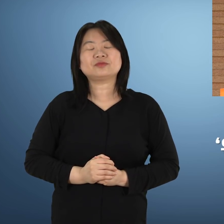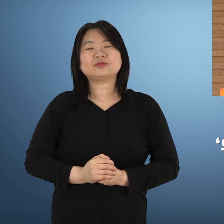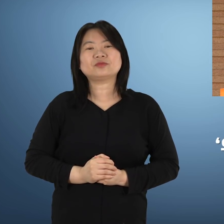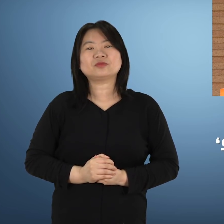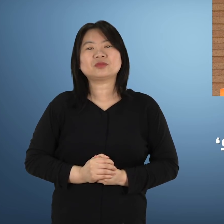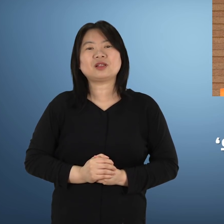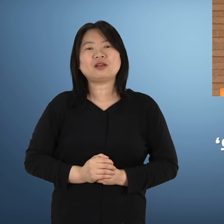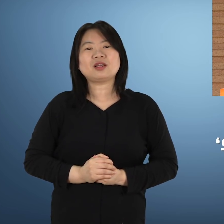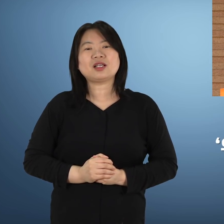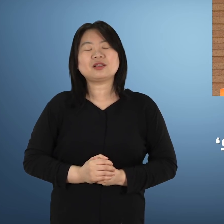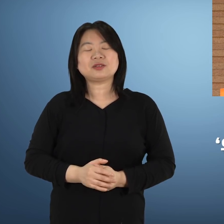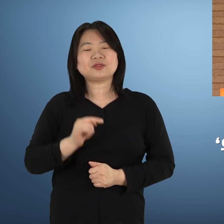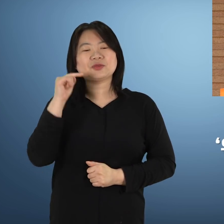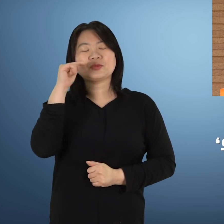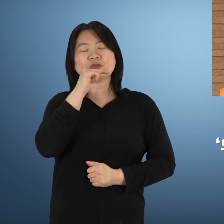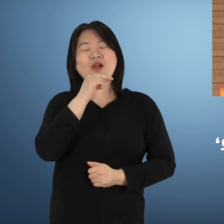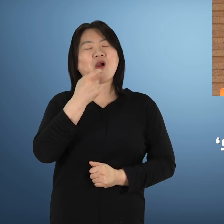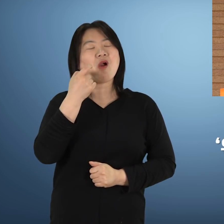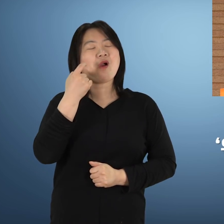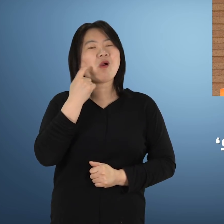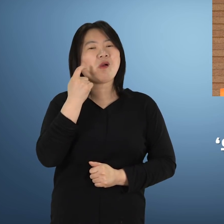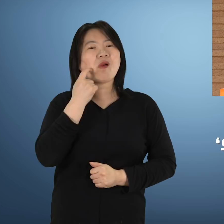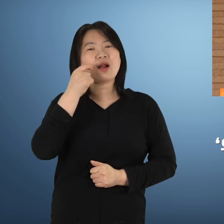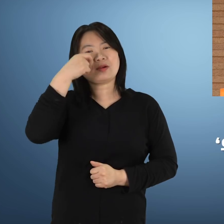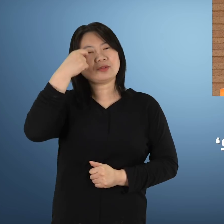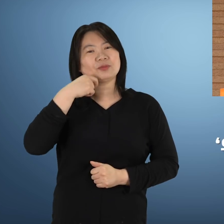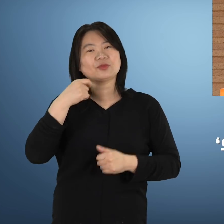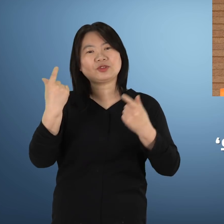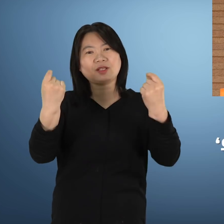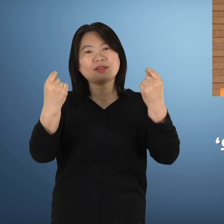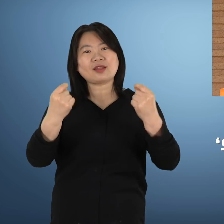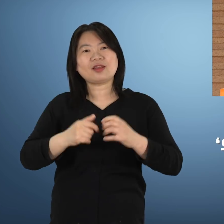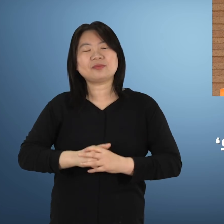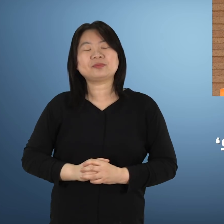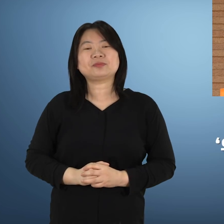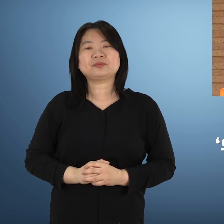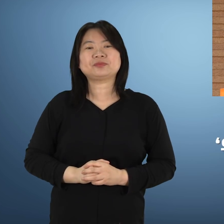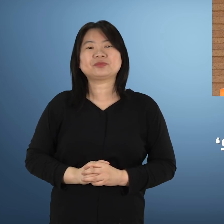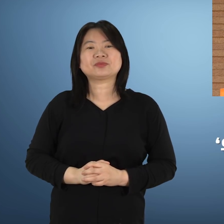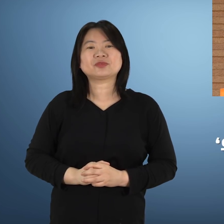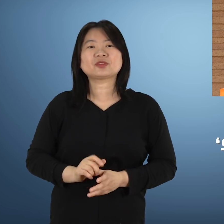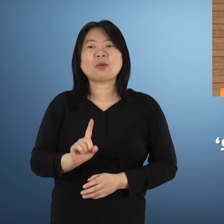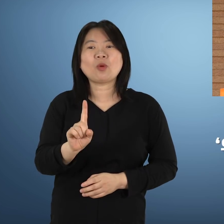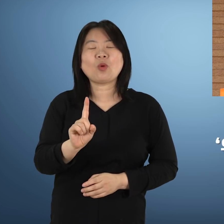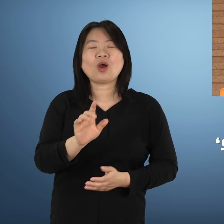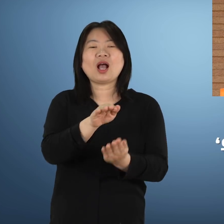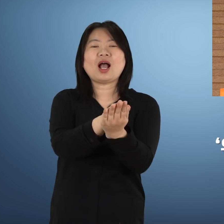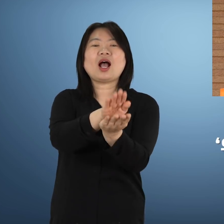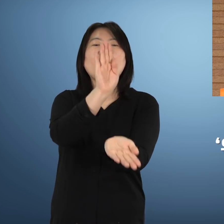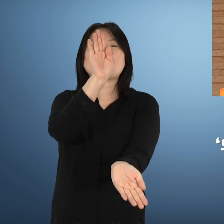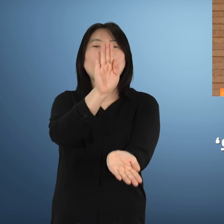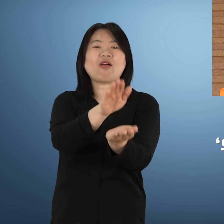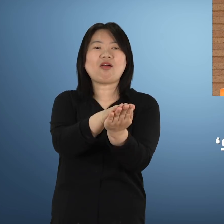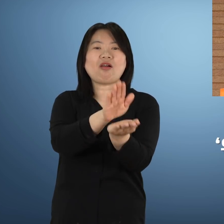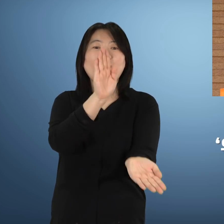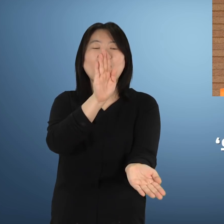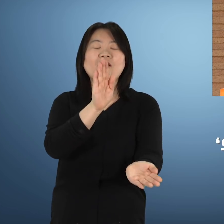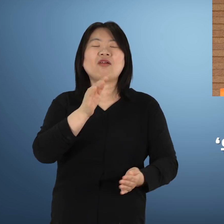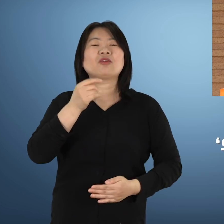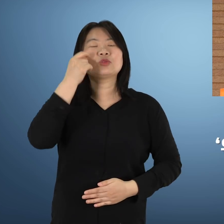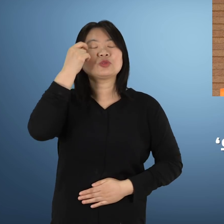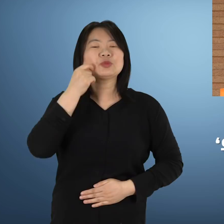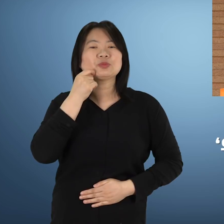이것은 철저히 위선의 눈물이죠. 그걸 이제 악어의 눈물이라고도 우리가 표현을